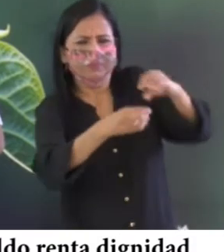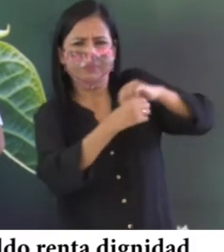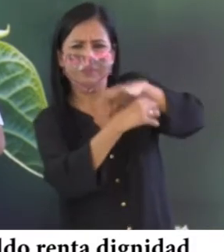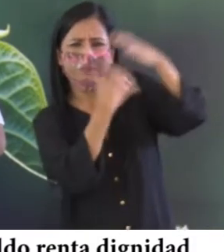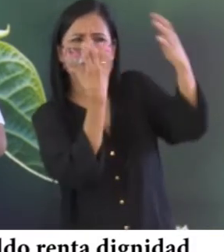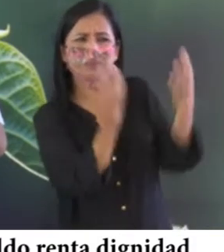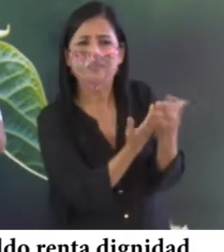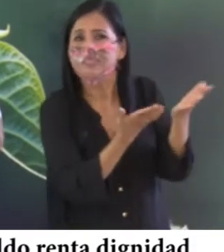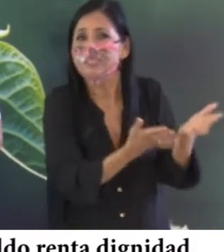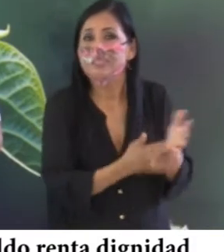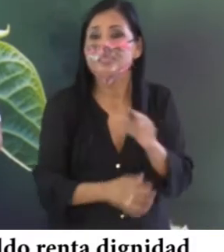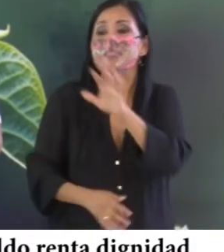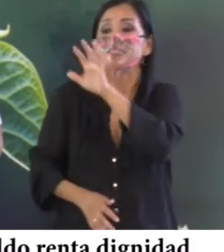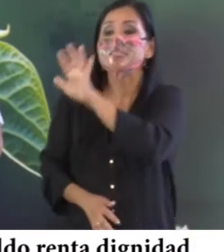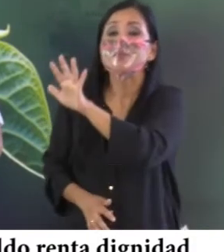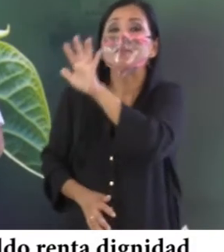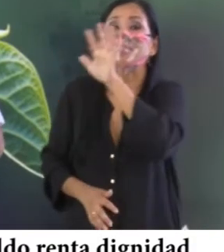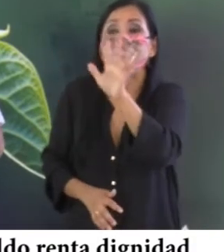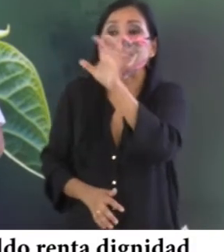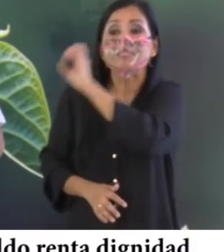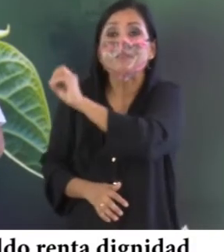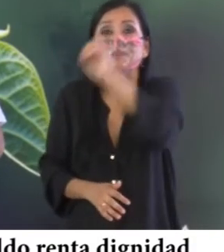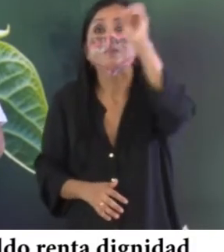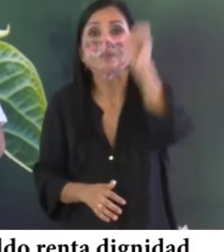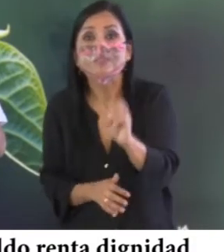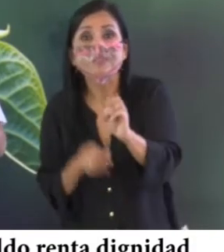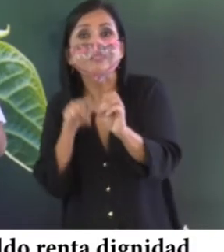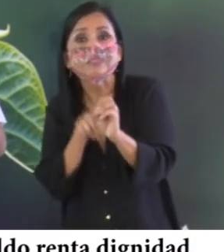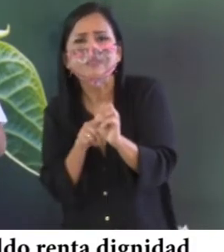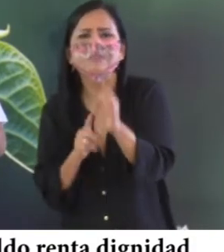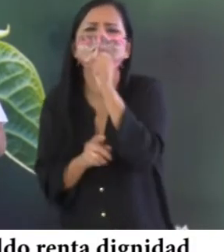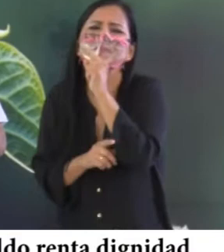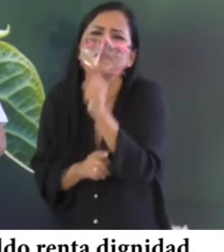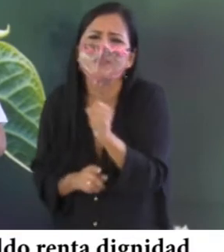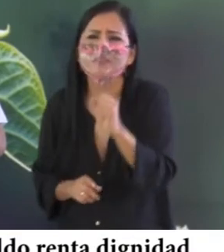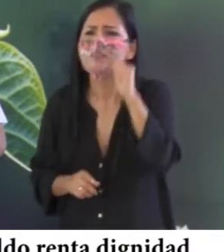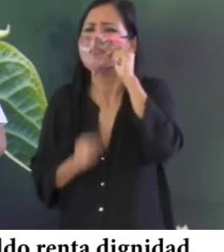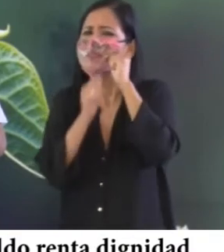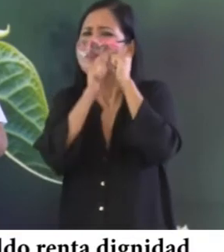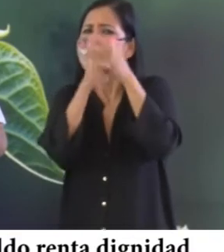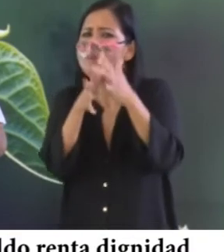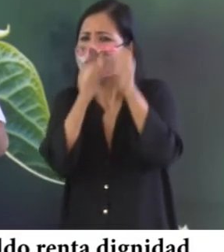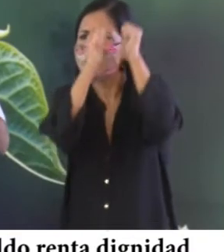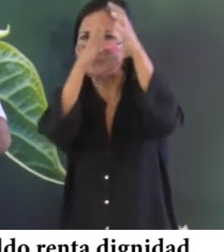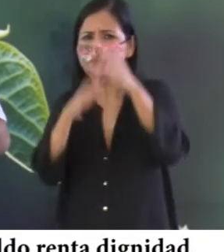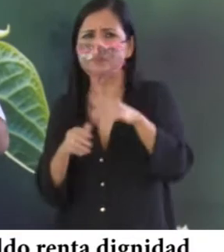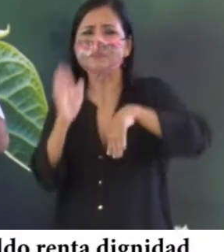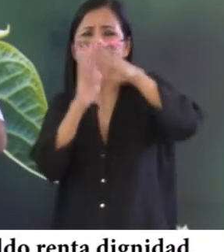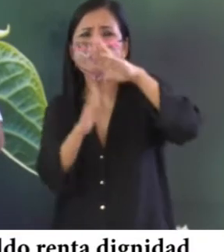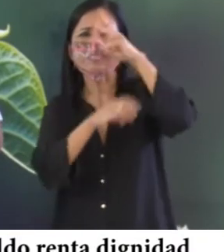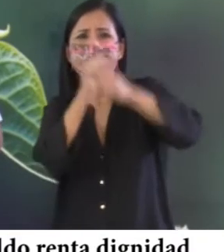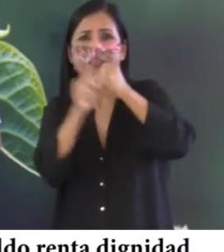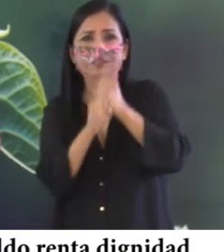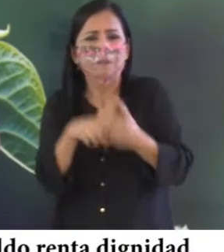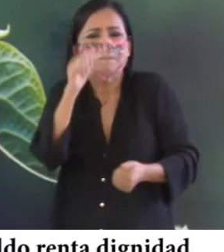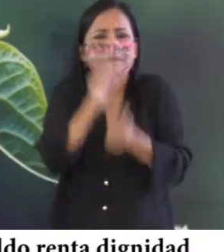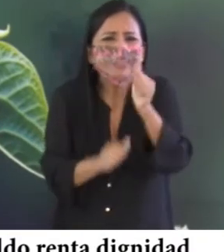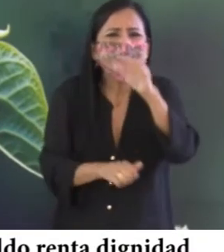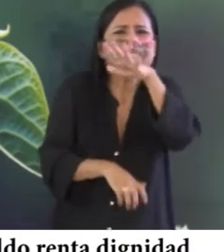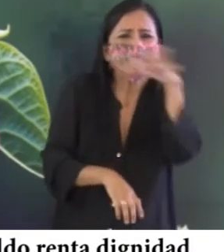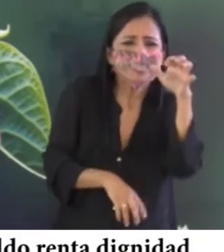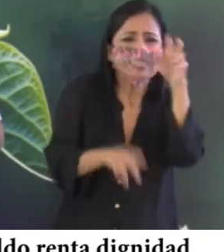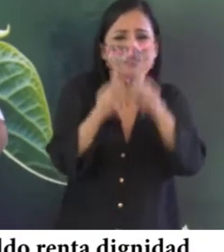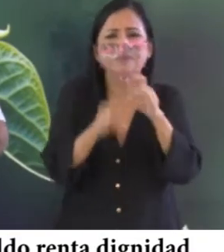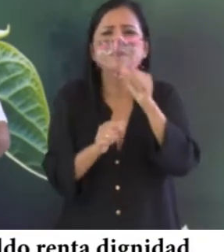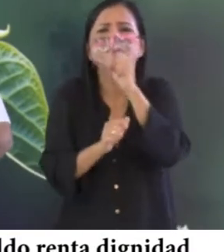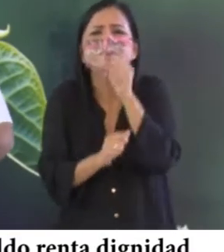pandemia, el 55% son adultos mayores, con más de 500 y tantos casos